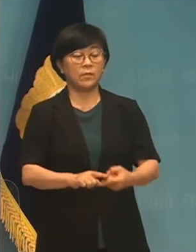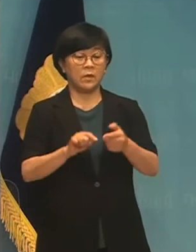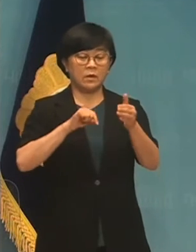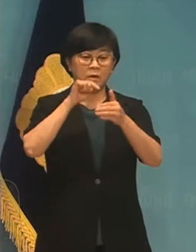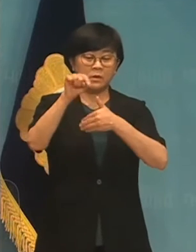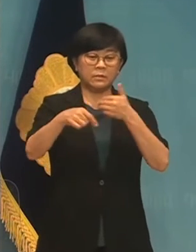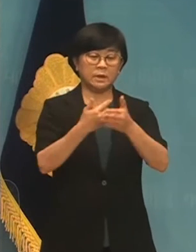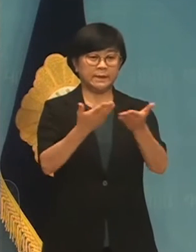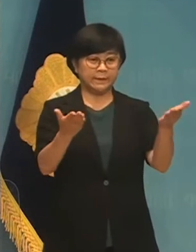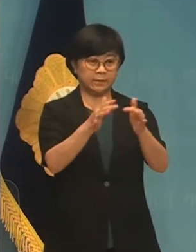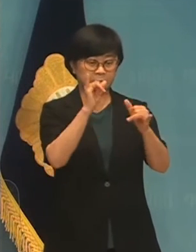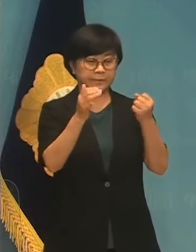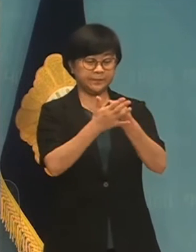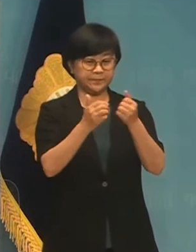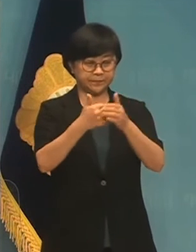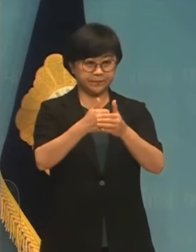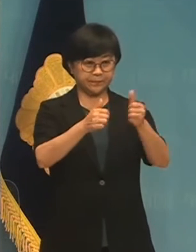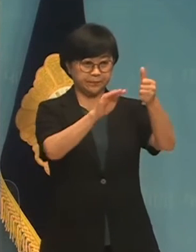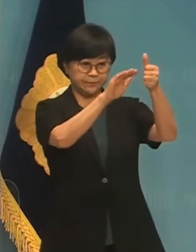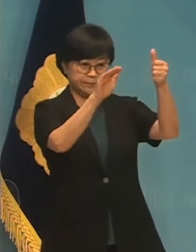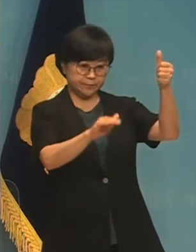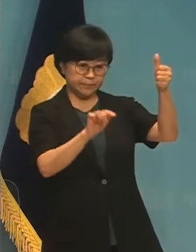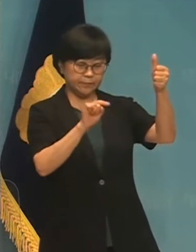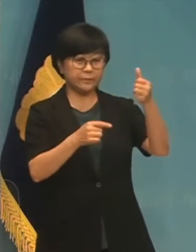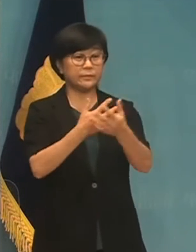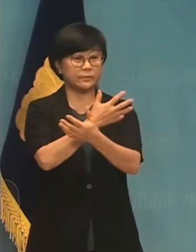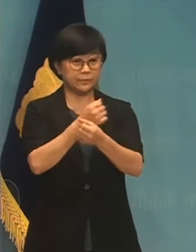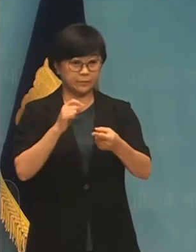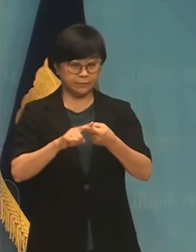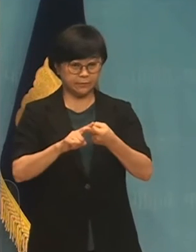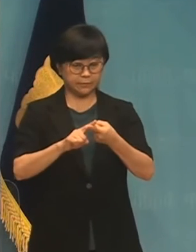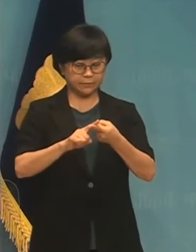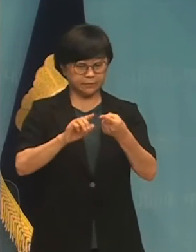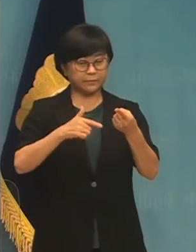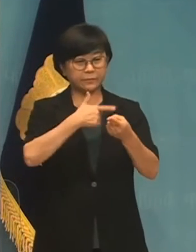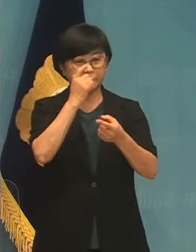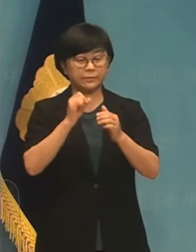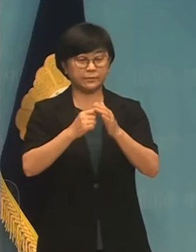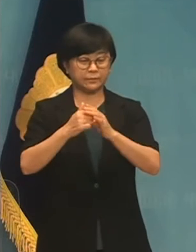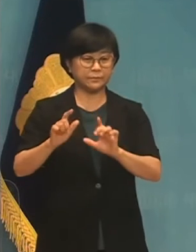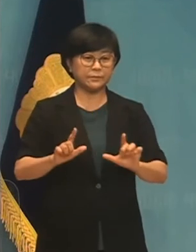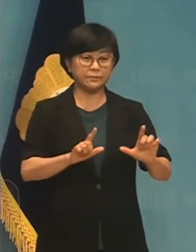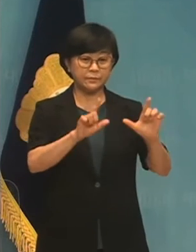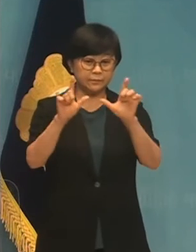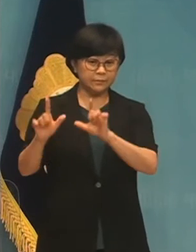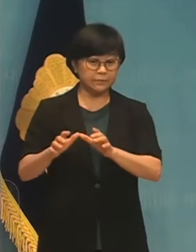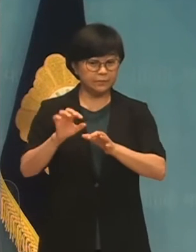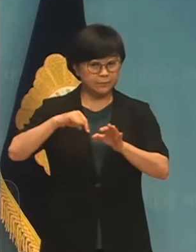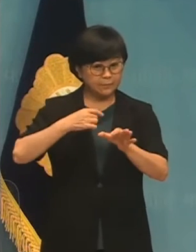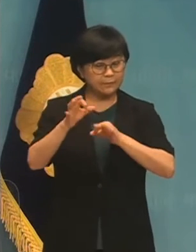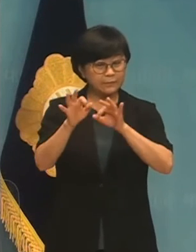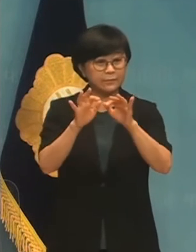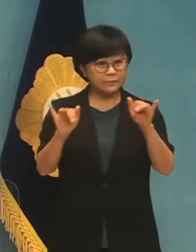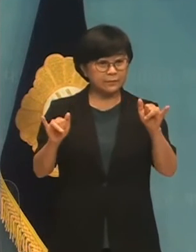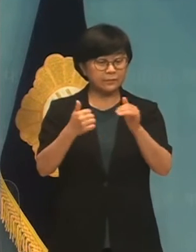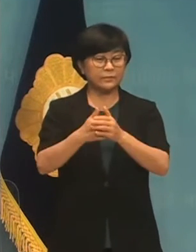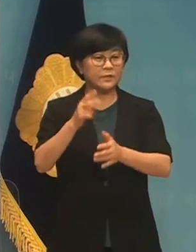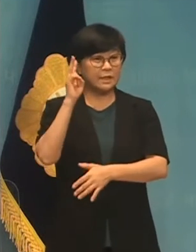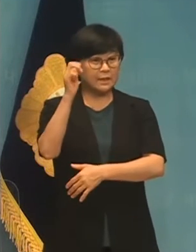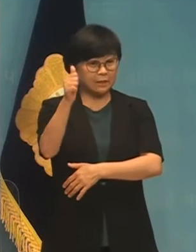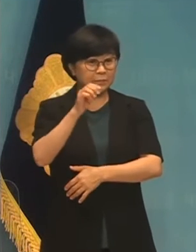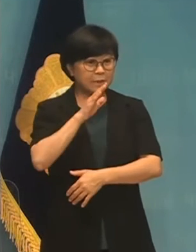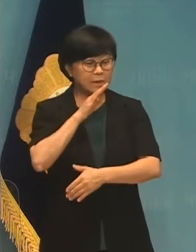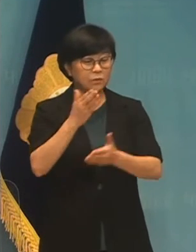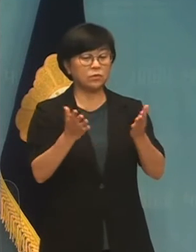바깥에 일하는 시민, 하청업체 비정규직보다 못한 삶으로 내몰린 자영업자들, 이들은